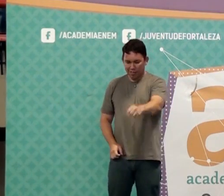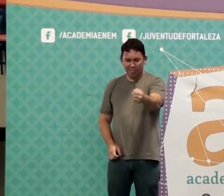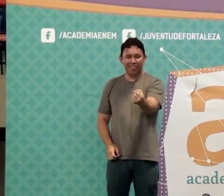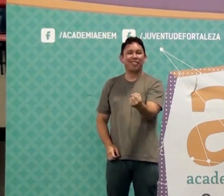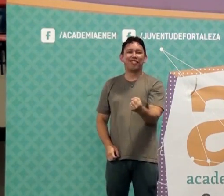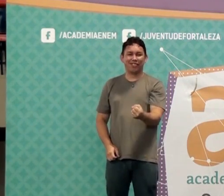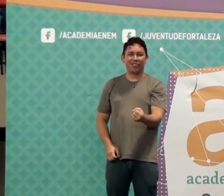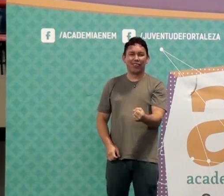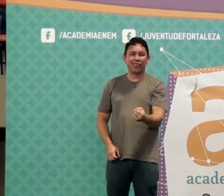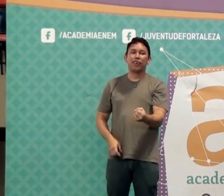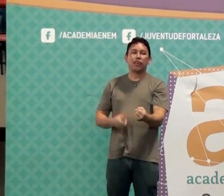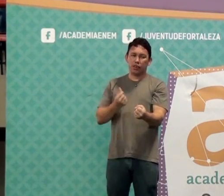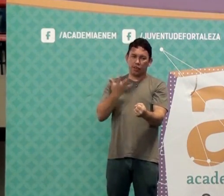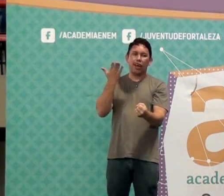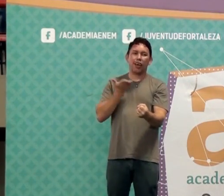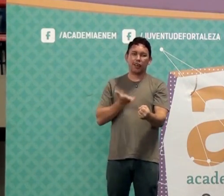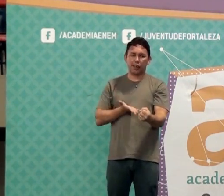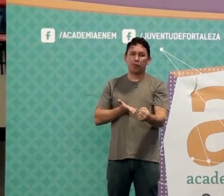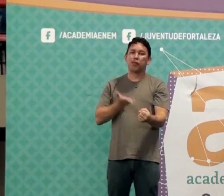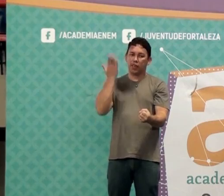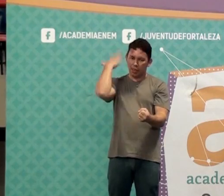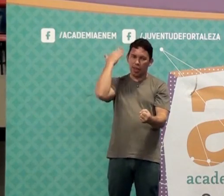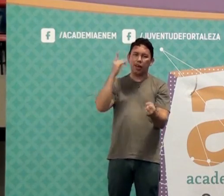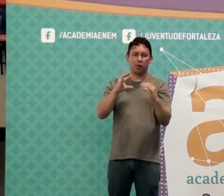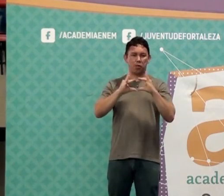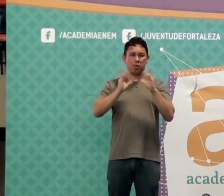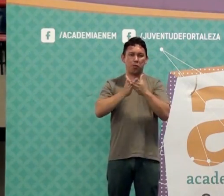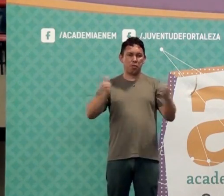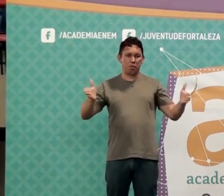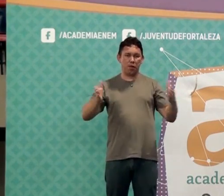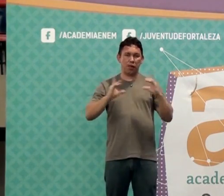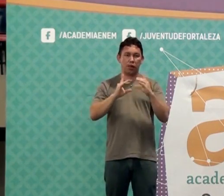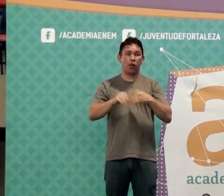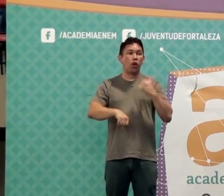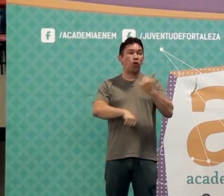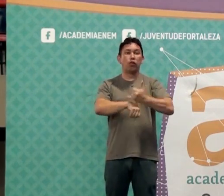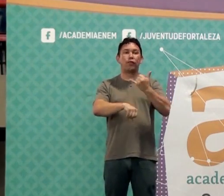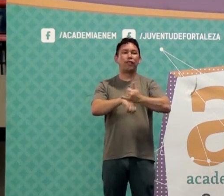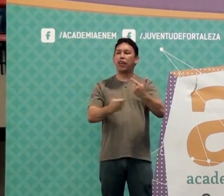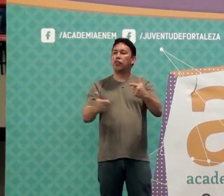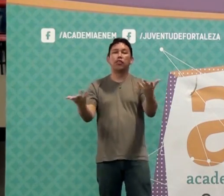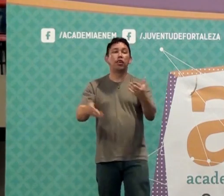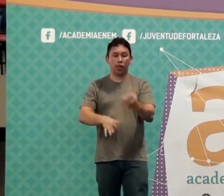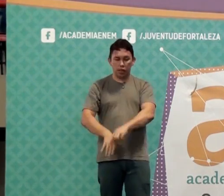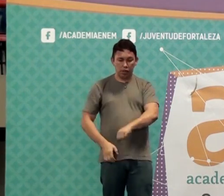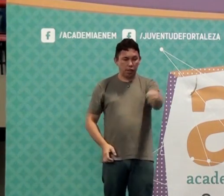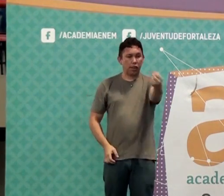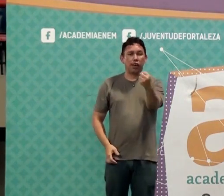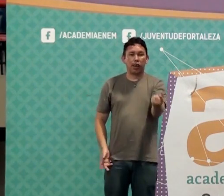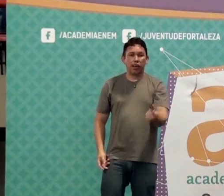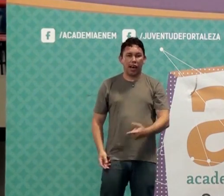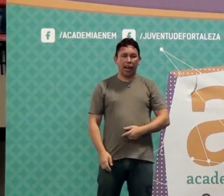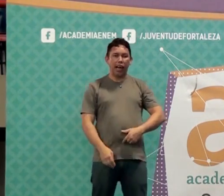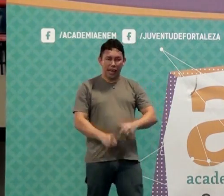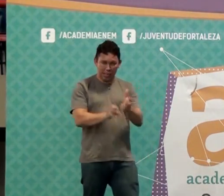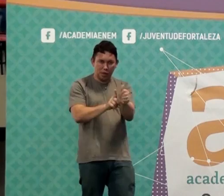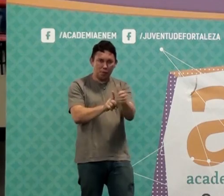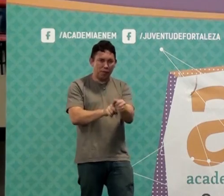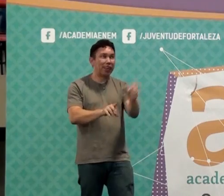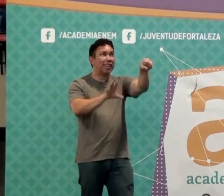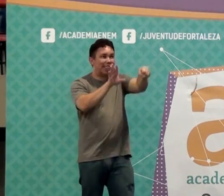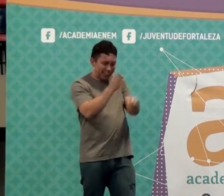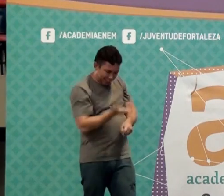a pé, pega o escudo e tá aí os filmes, tudinho, já não sei quanto, 4 filmes já, com o mesmo escudo. É barato. Se você arranjar uma